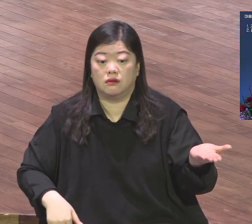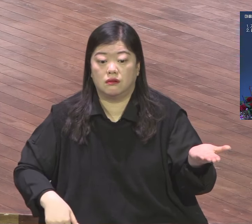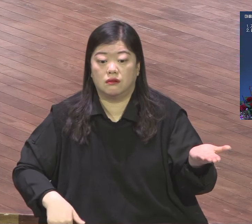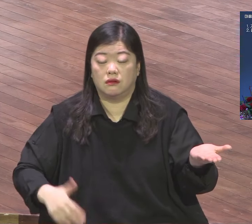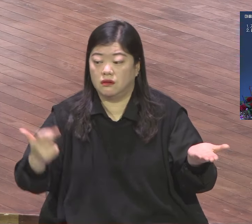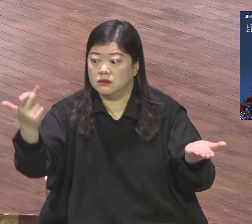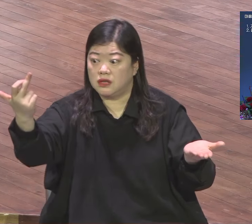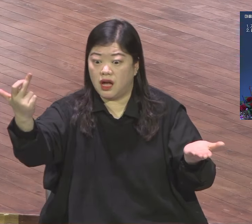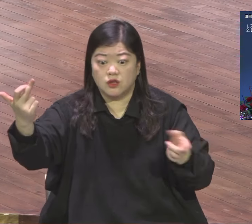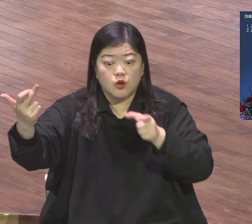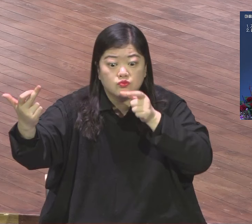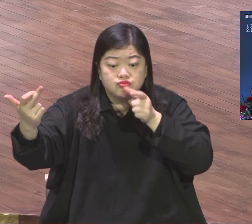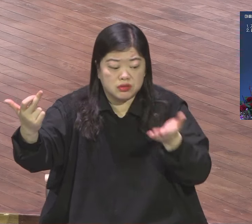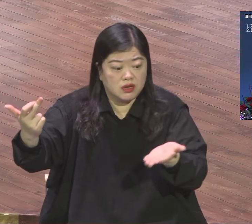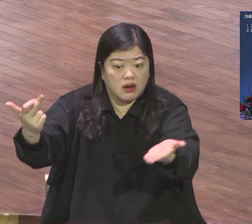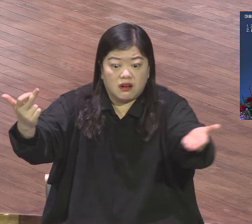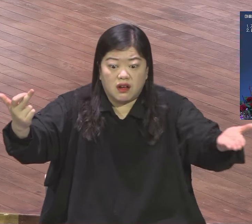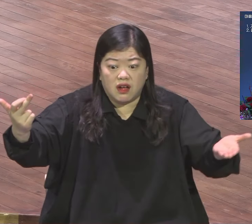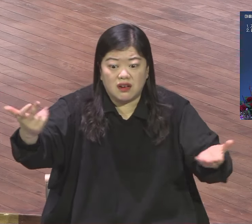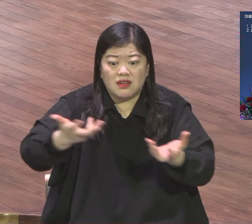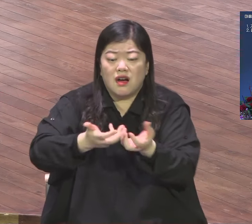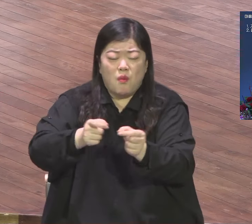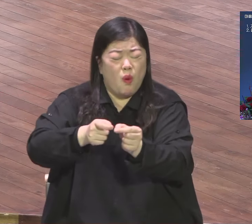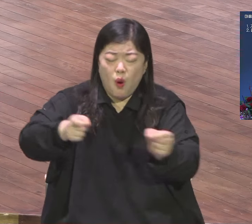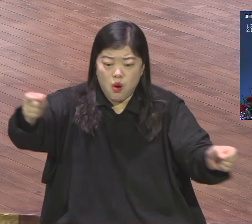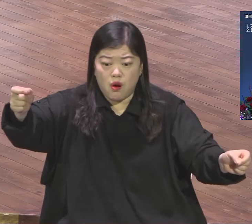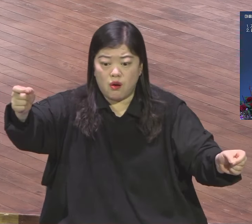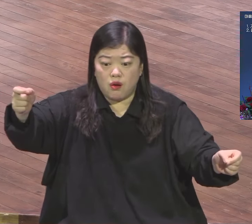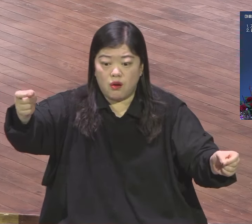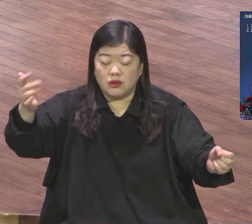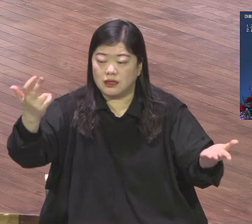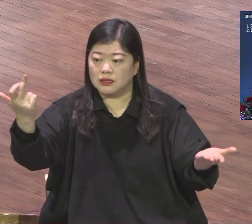산에 계셨는데 지금 제자들이 어떤 상태에 있는가 다 알고 계셨어요.